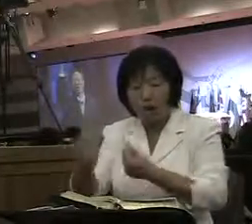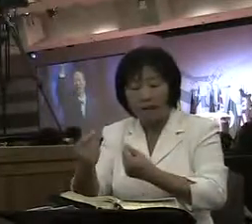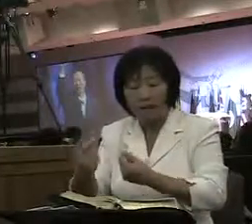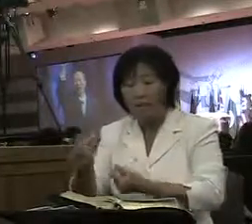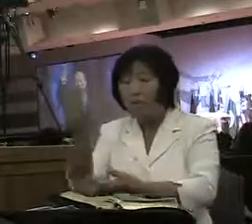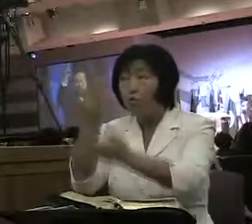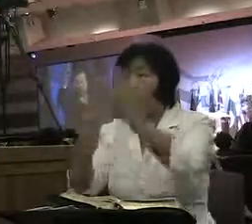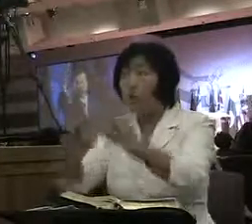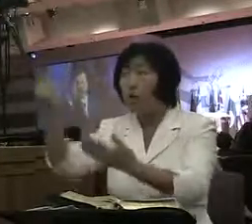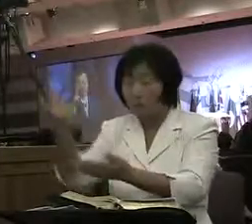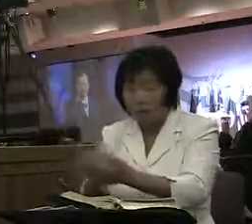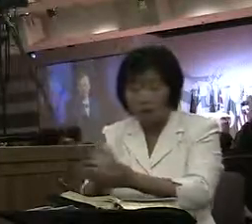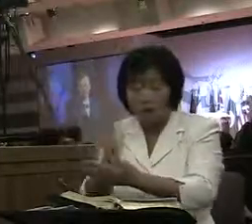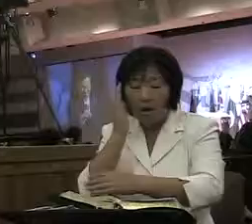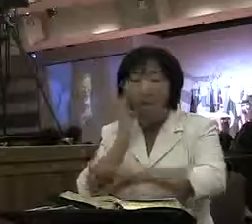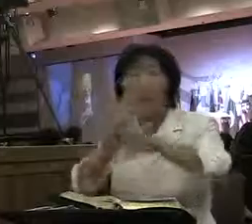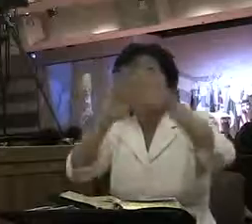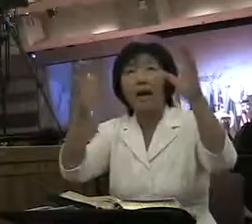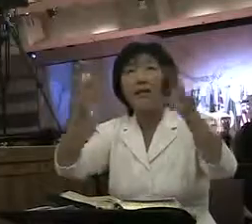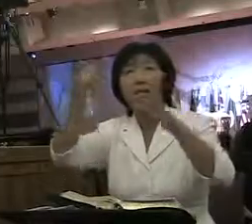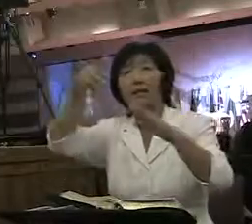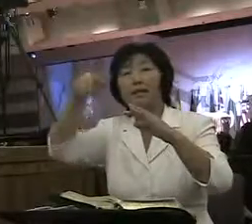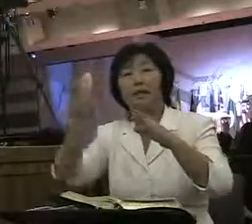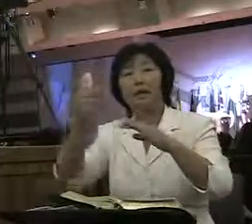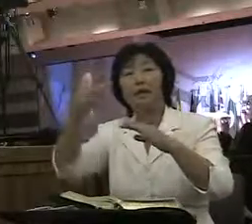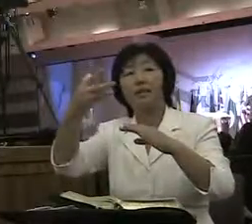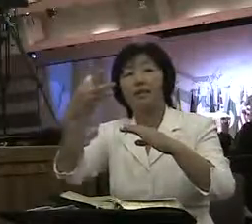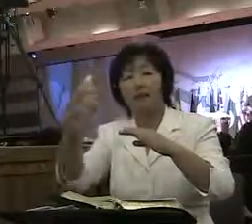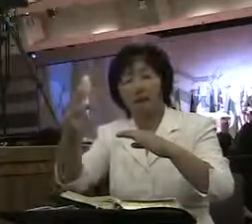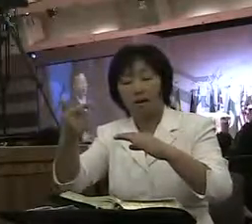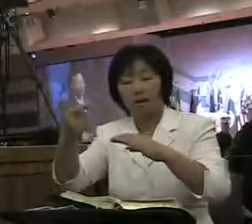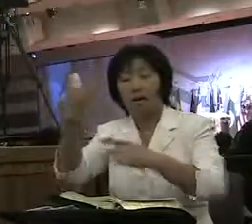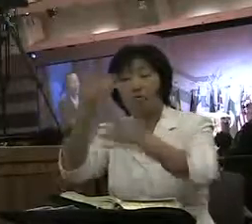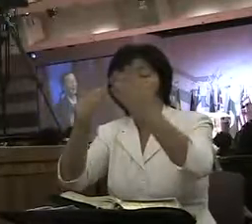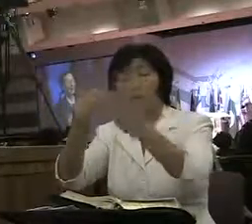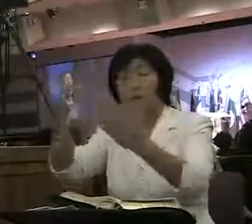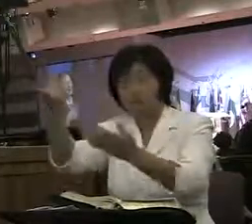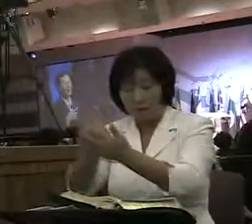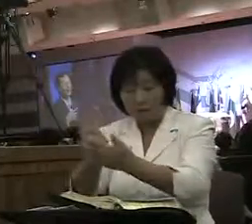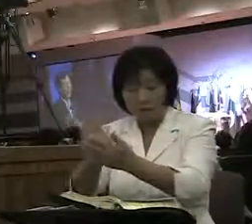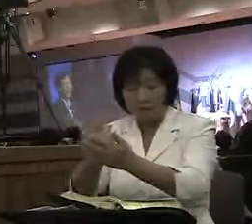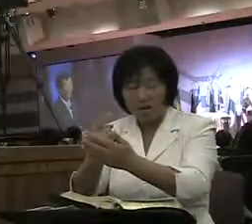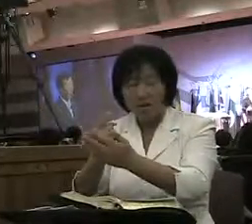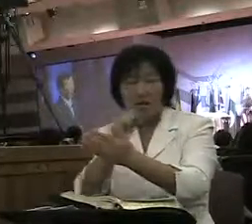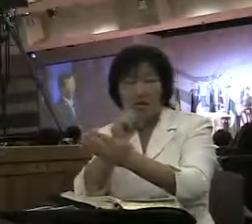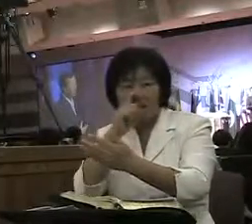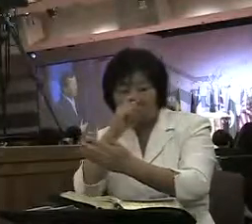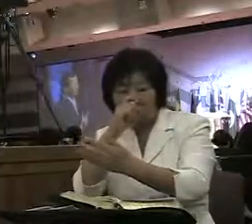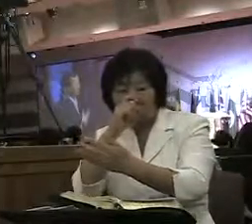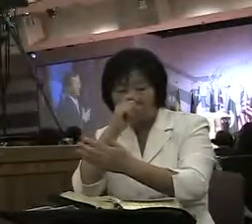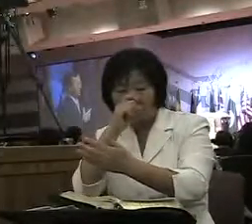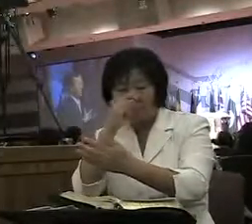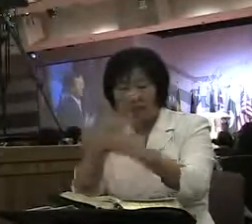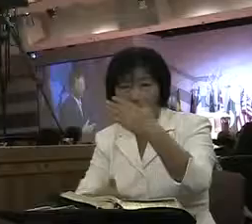그 하늘의 제단의 보혈의 불이 우리의 찌꺼기와 우리의 더러운